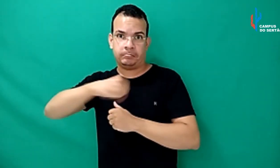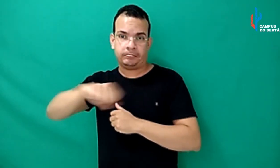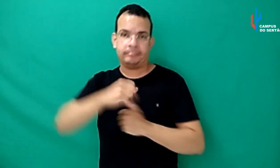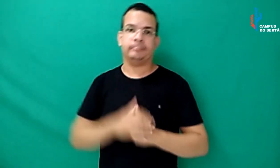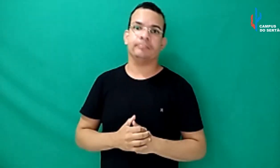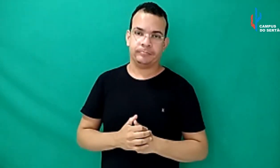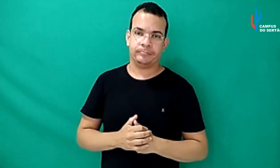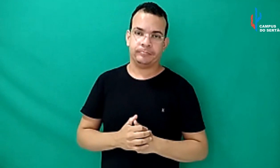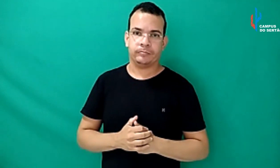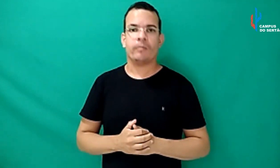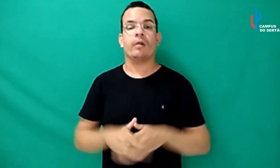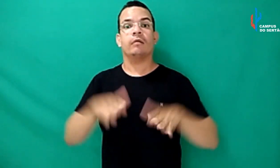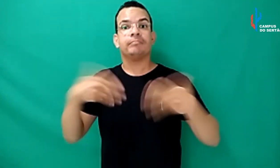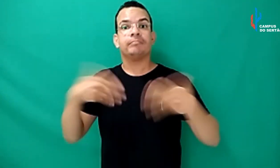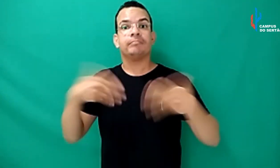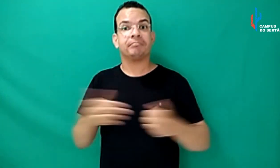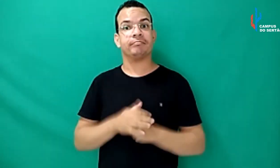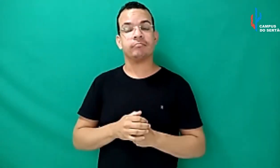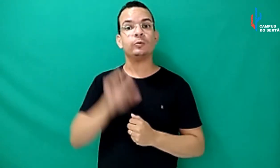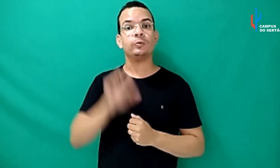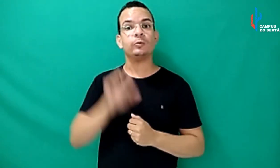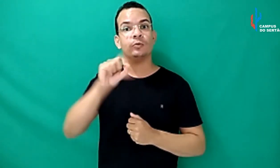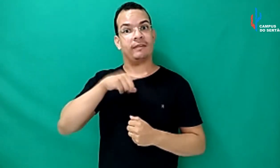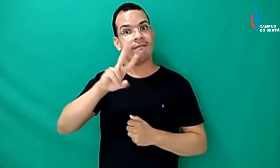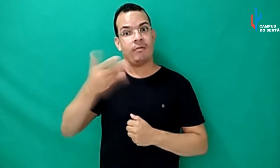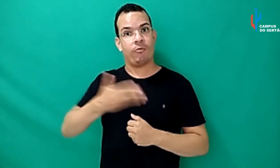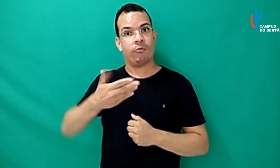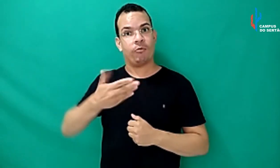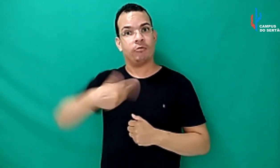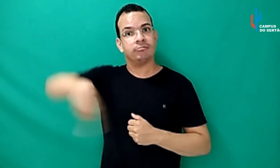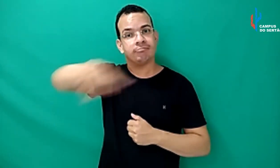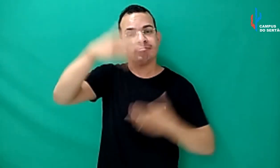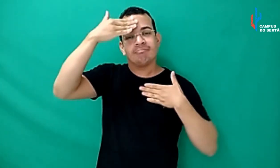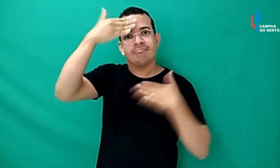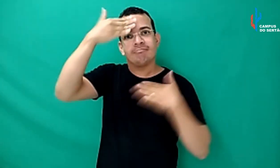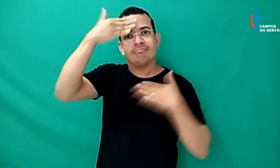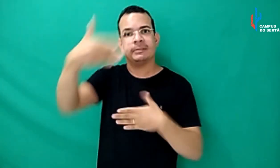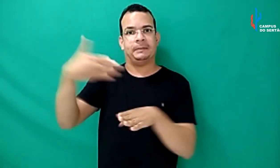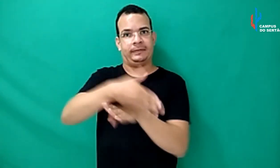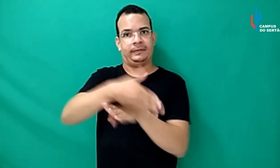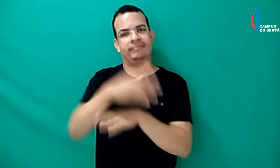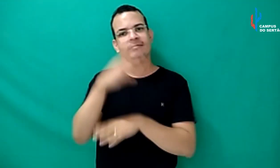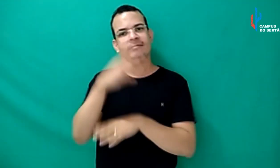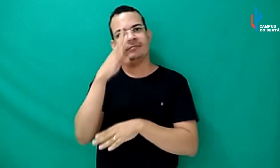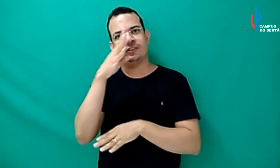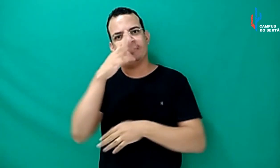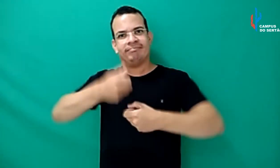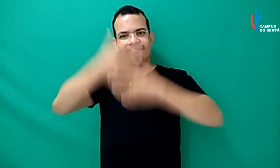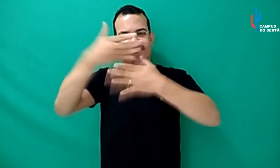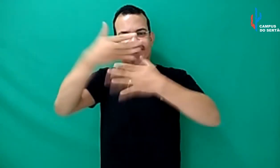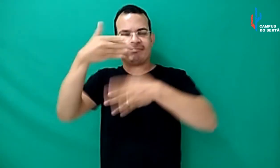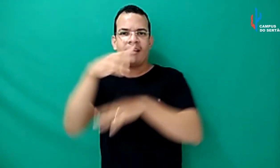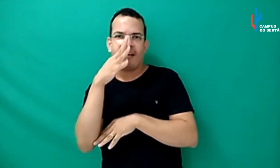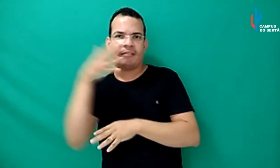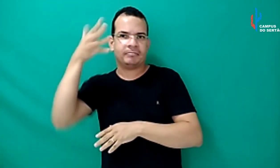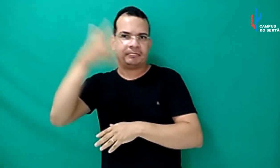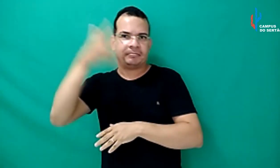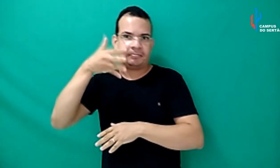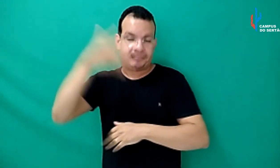questão. Então, estamos chegando ao fim das perguntas, das dúvidas, das entrevistas, e queremos